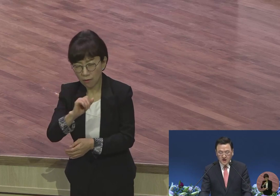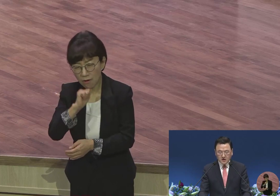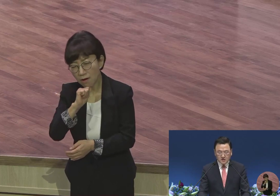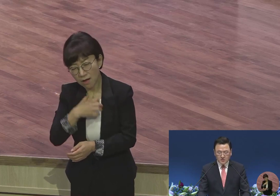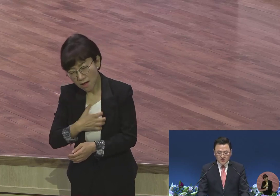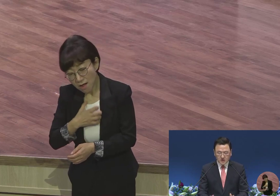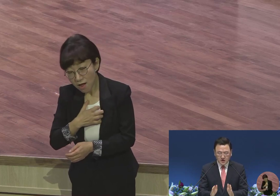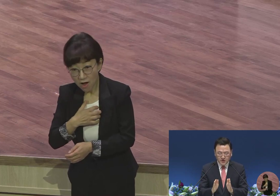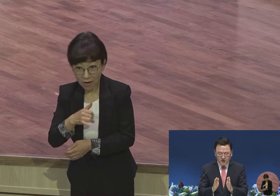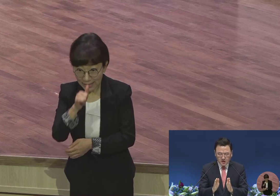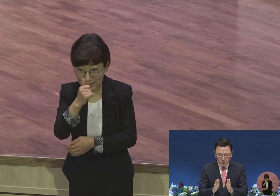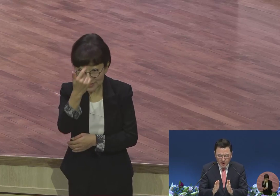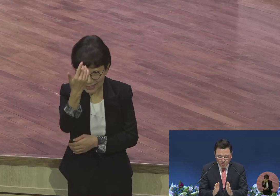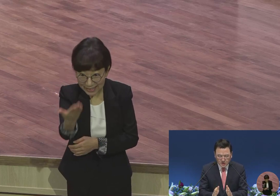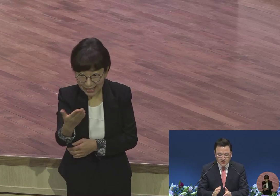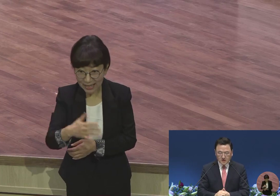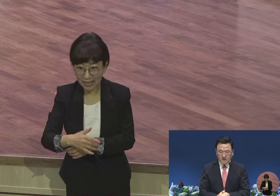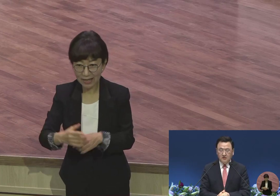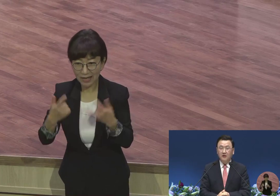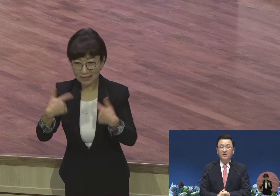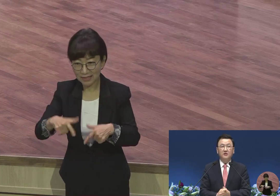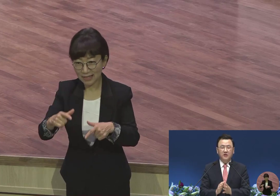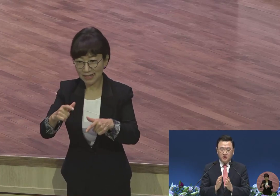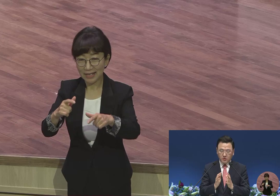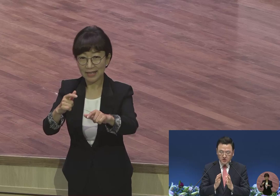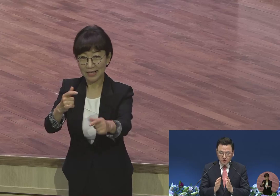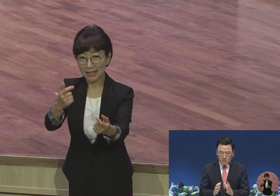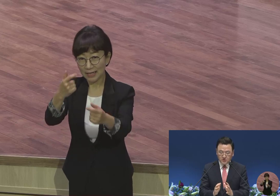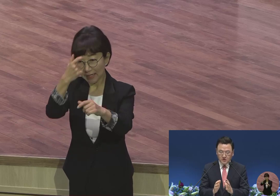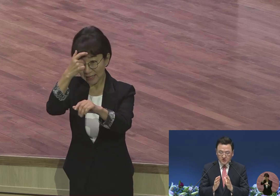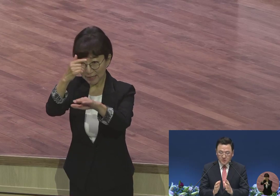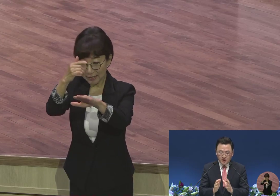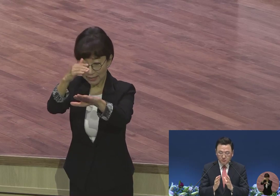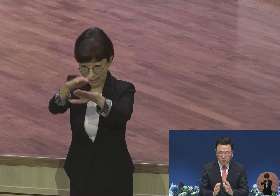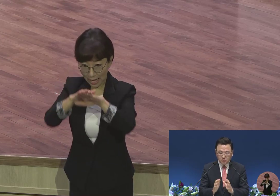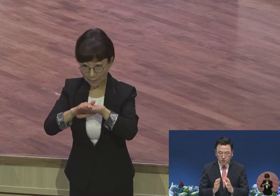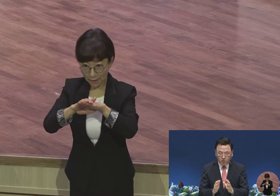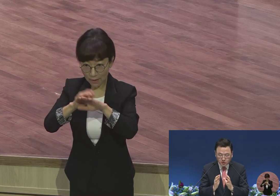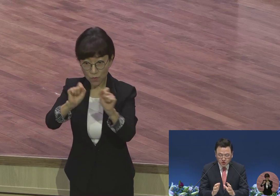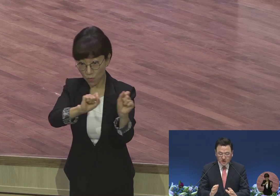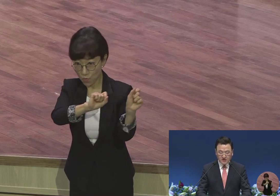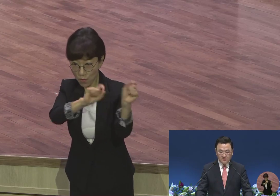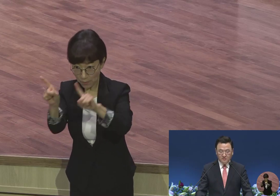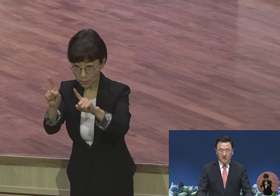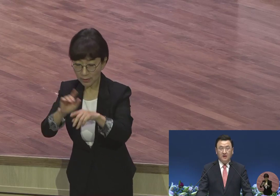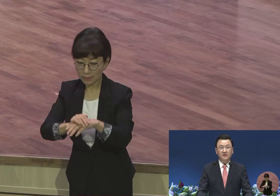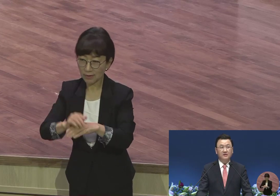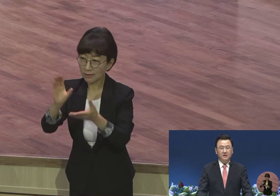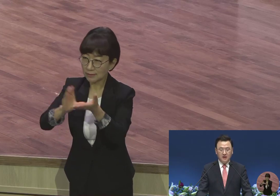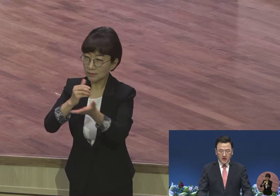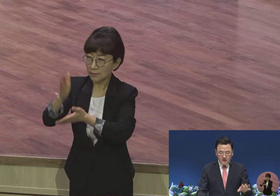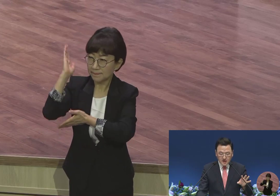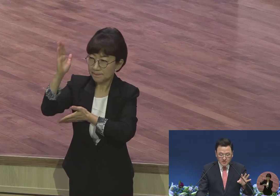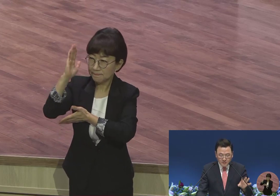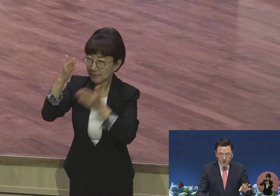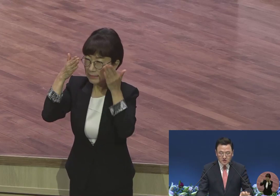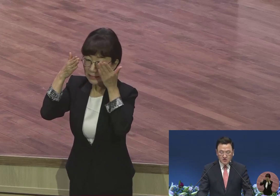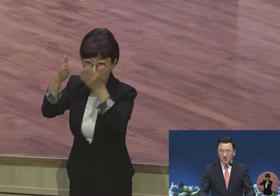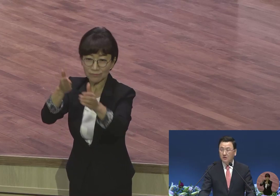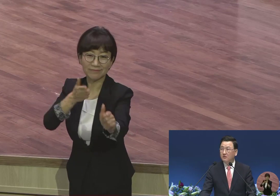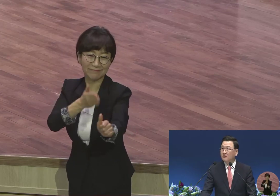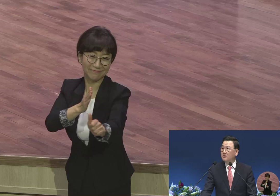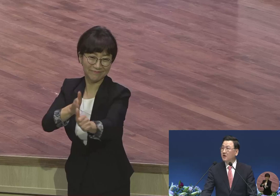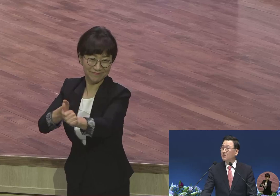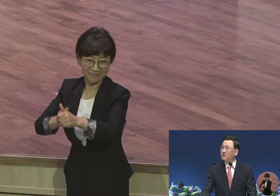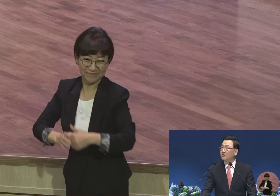있습니까? 그때마다 예배 회복의 시간은 그리스도가 선포되는 예배의 문으로 들어오셔야 한다는 겁니다. 하나님